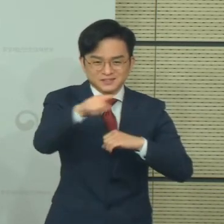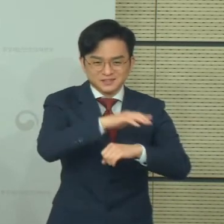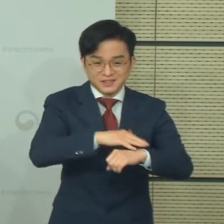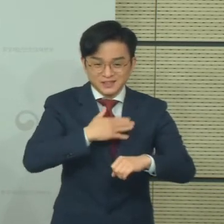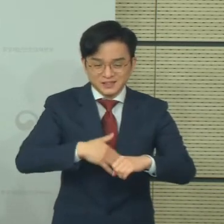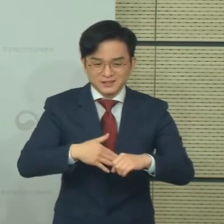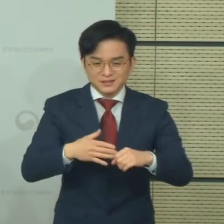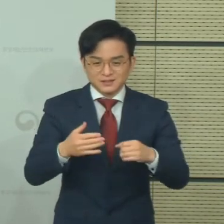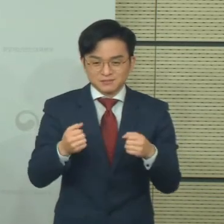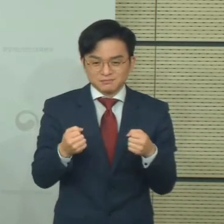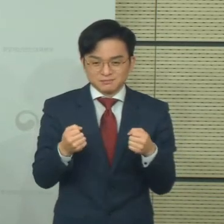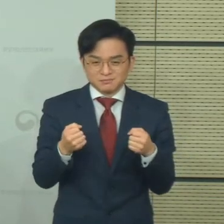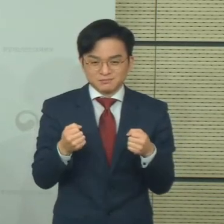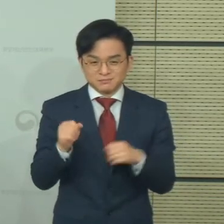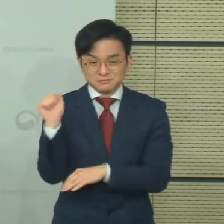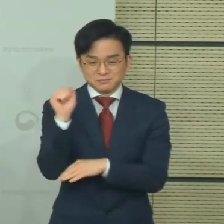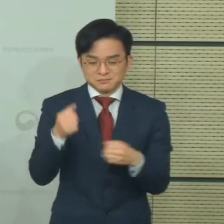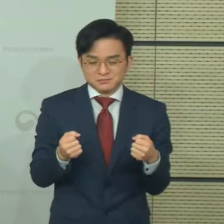자동차를